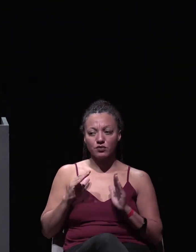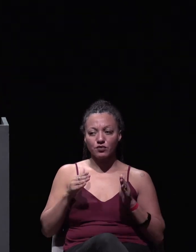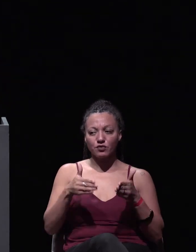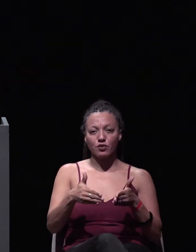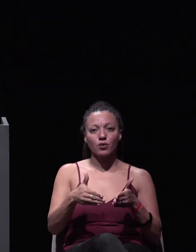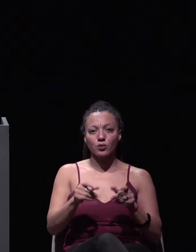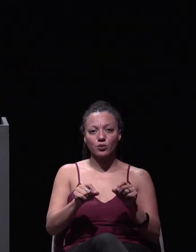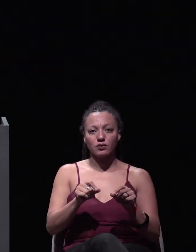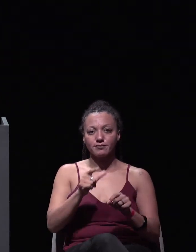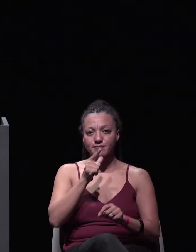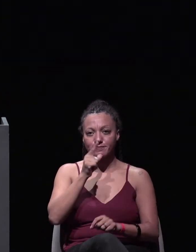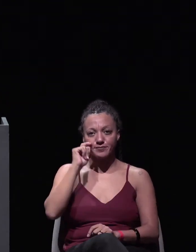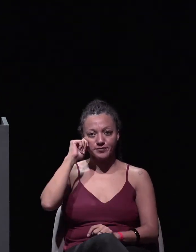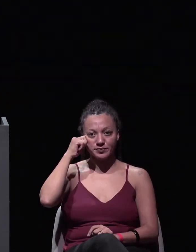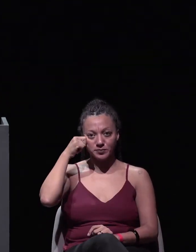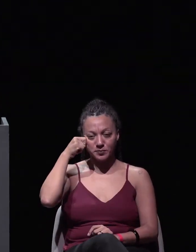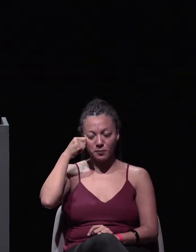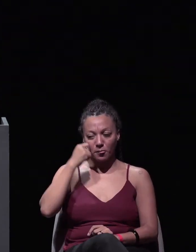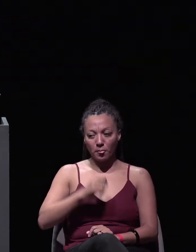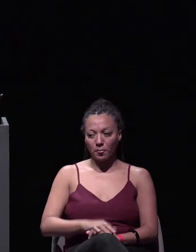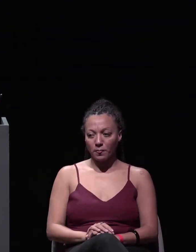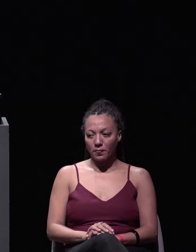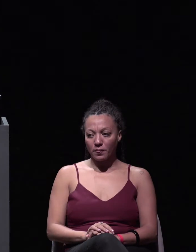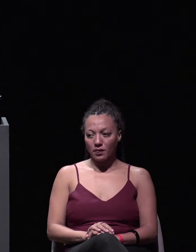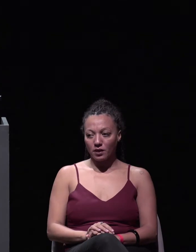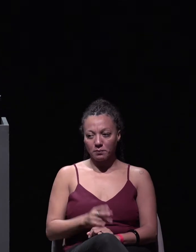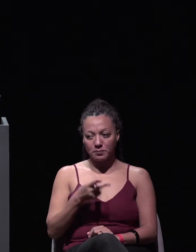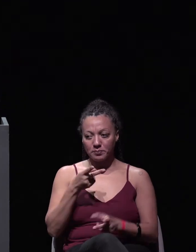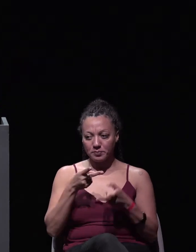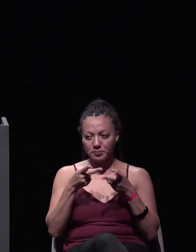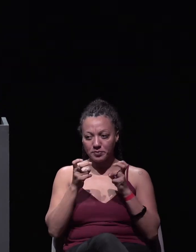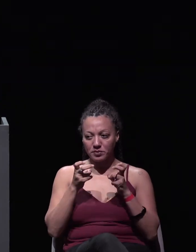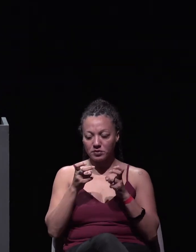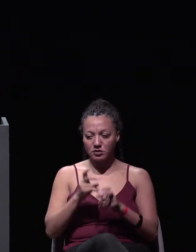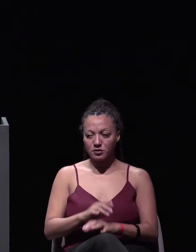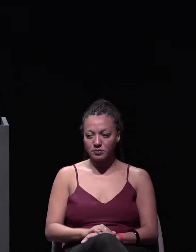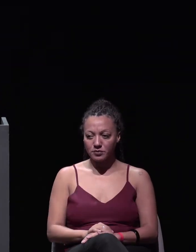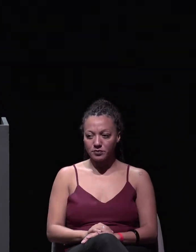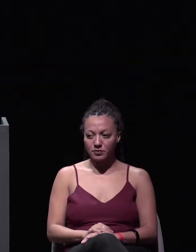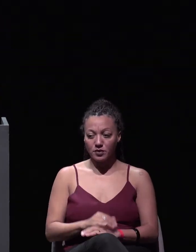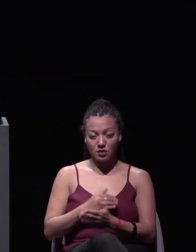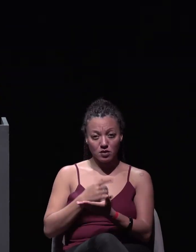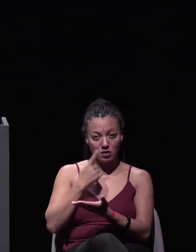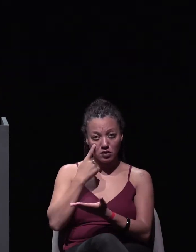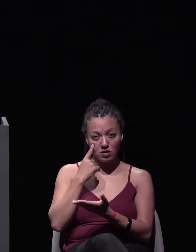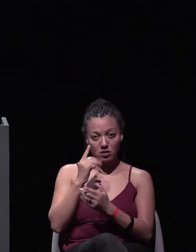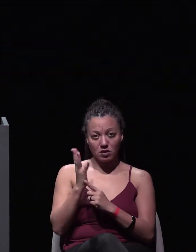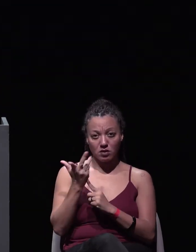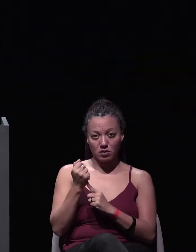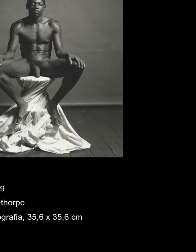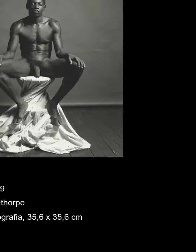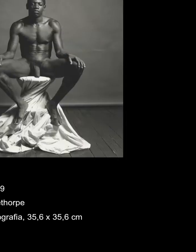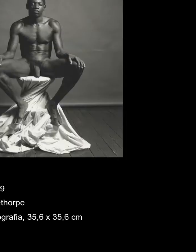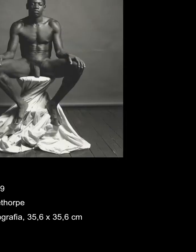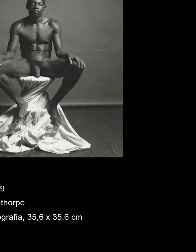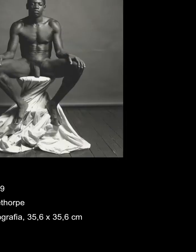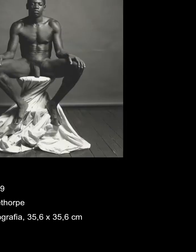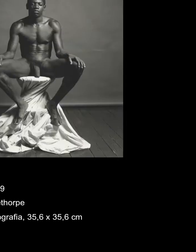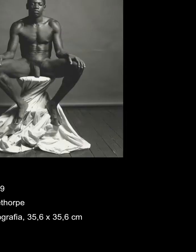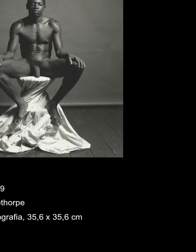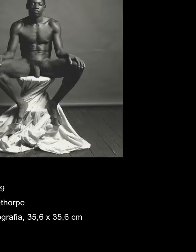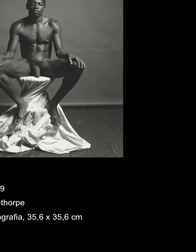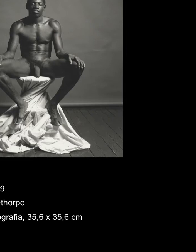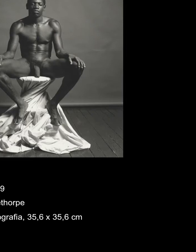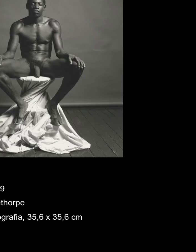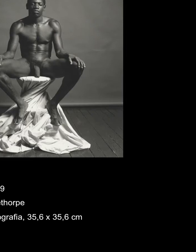o pênis negro, né? A gente vai ver aqui, por exemplo, essa obra Pau e Arma, em que ele cria